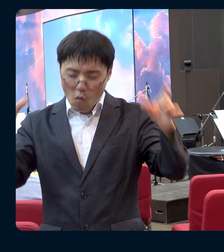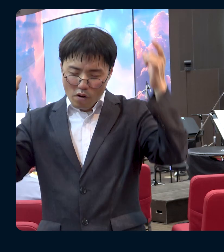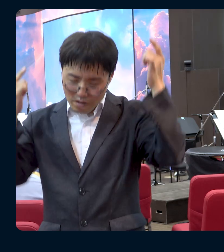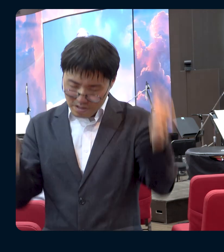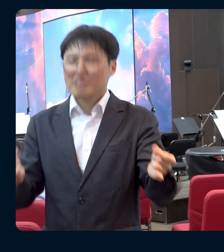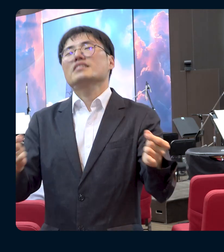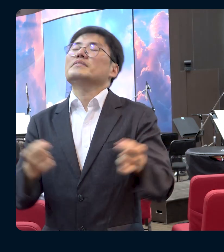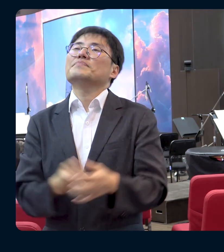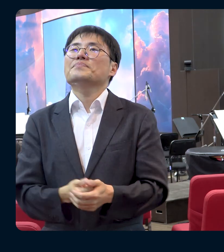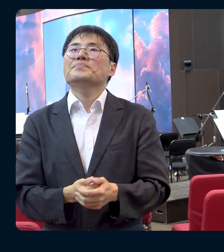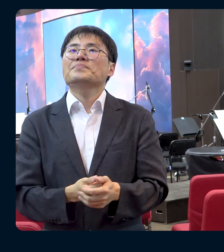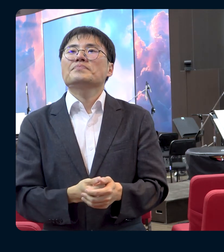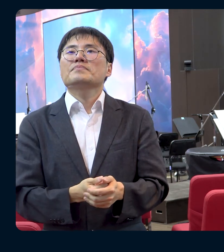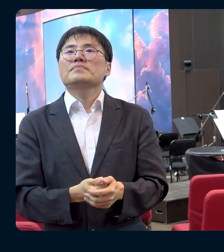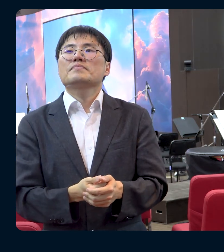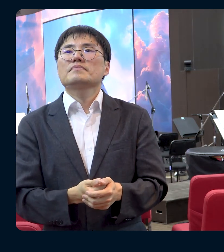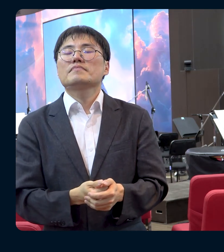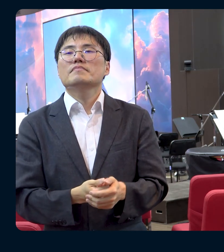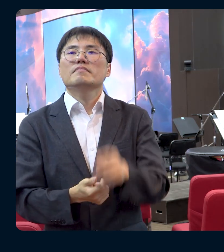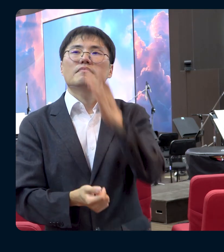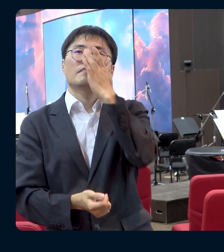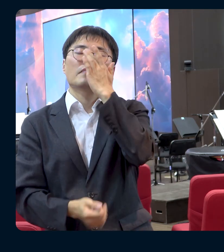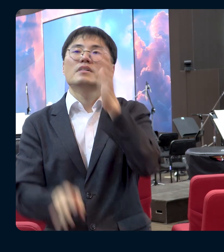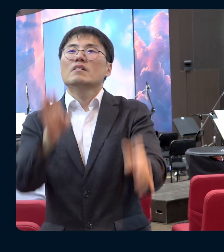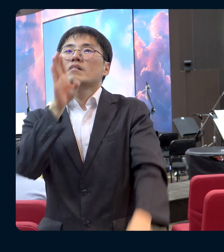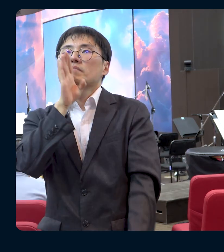결단하듯이 선포하듯이